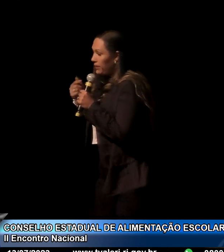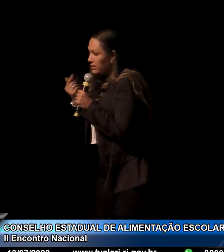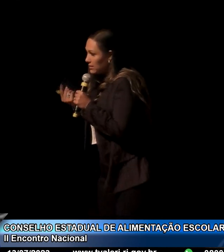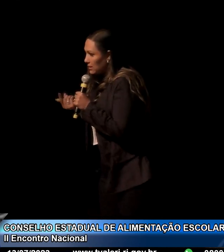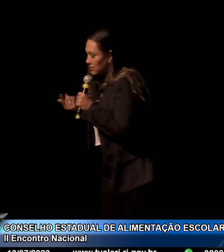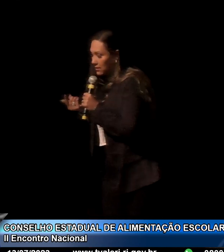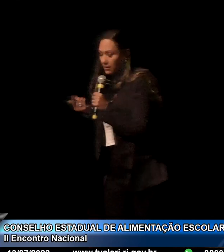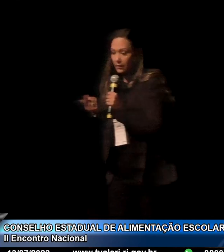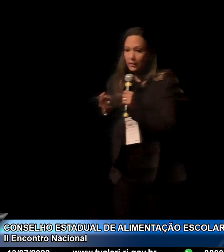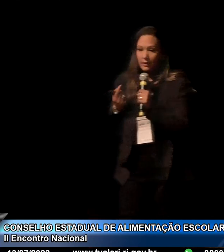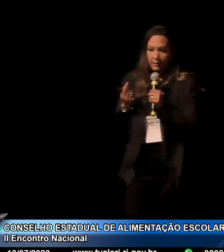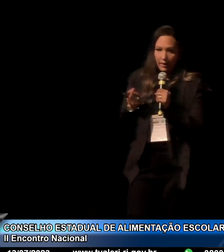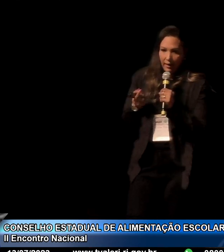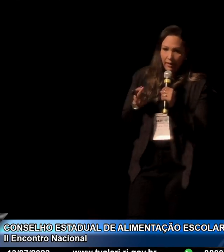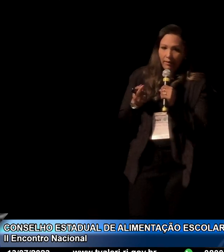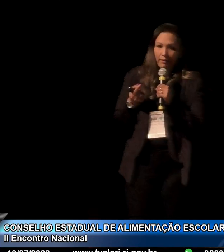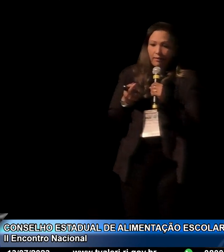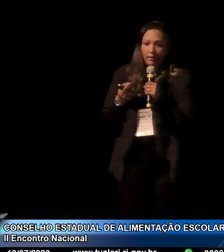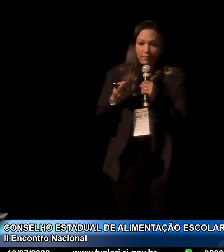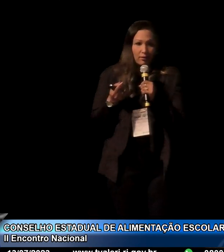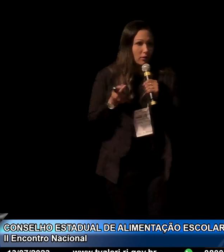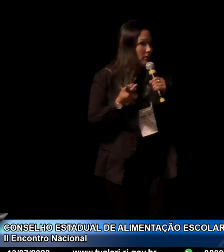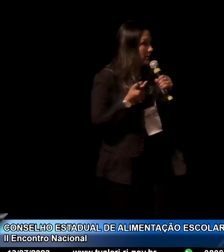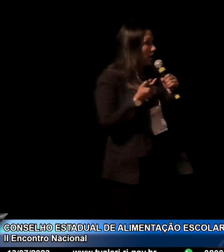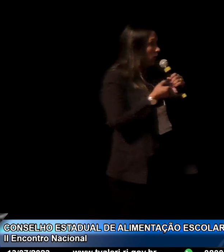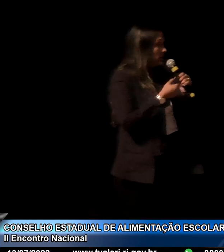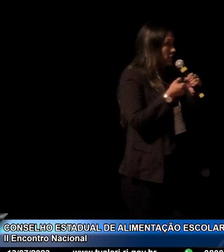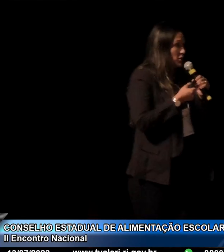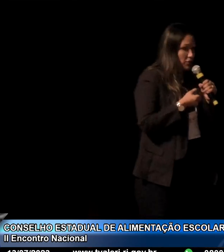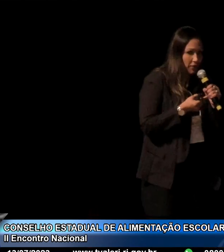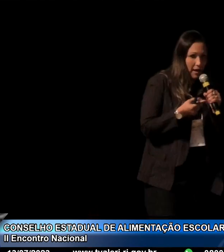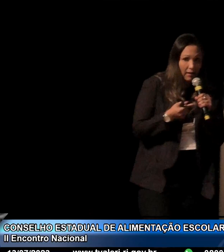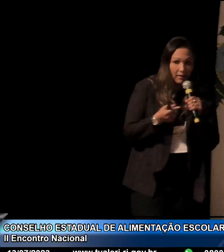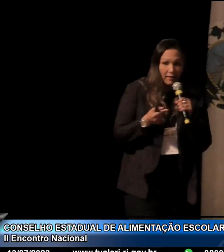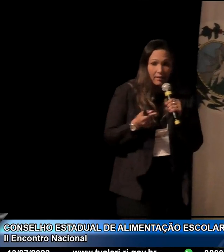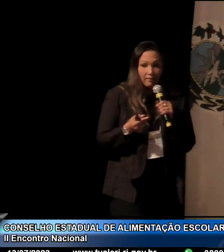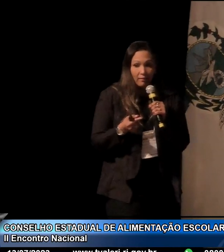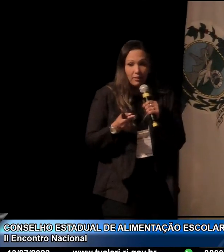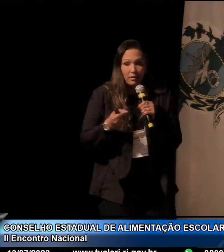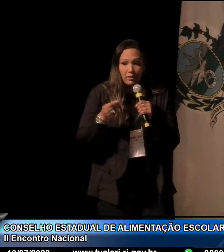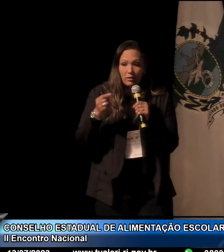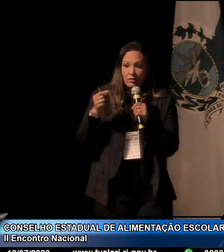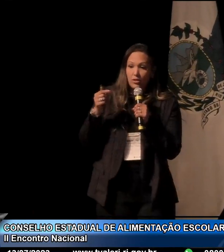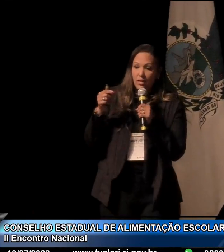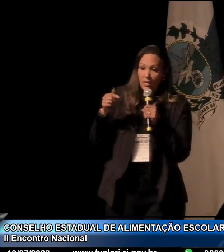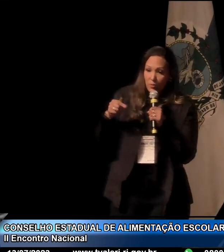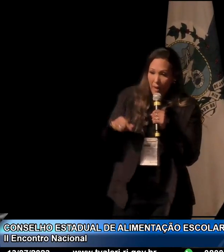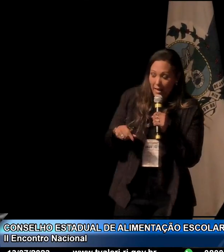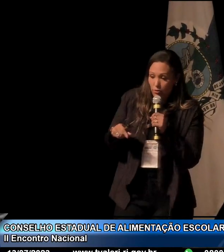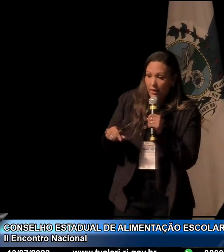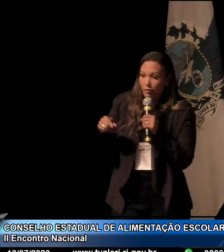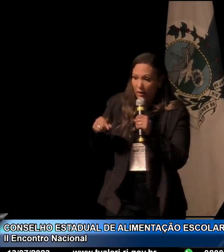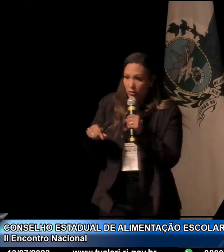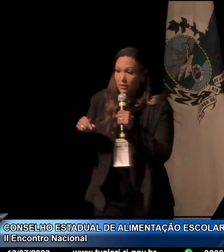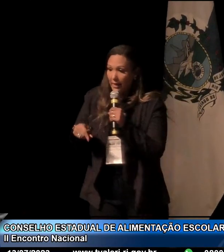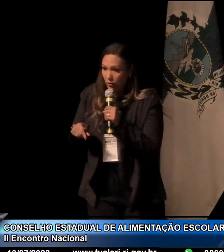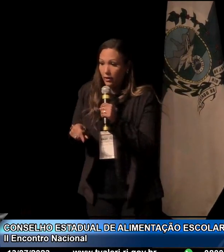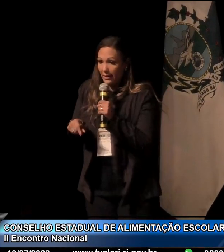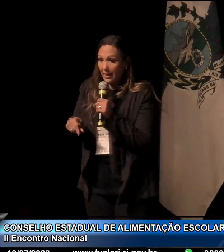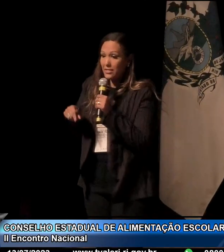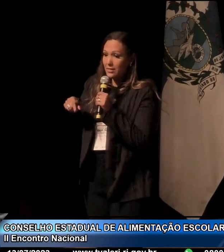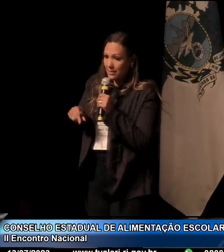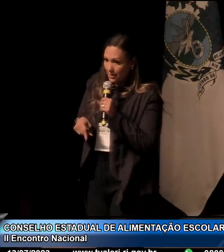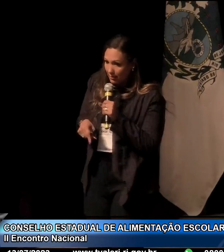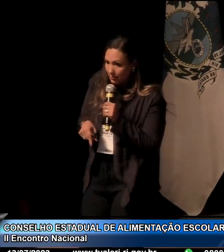a gente precisa entender da onde a gente fala de que espaço e aí eu falo de